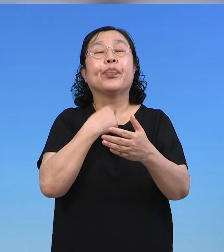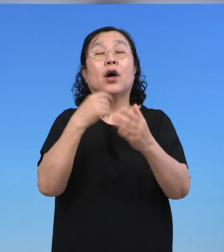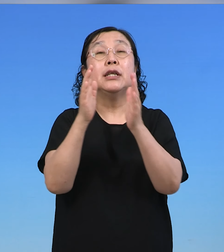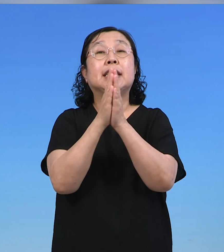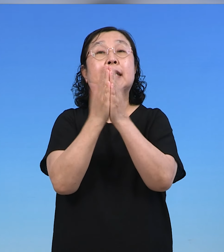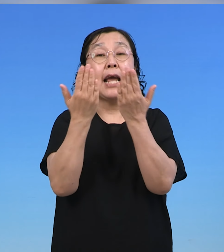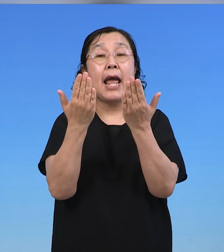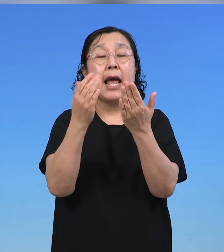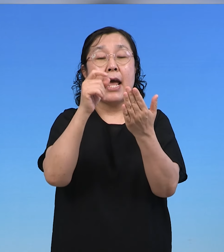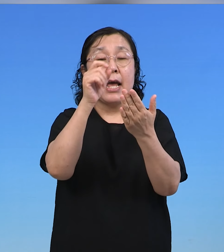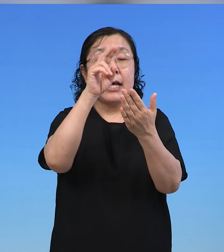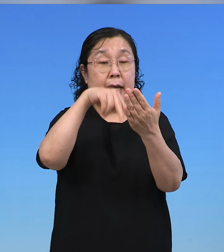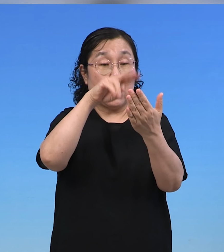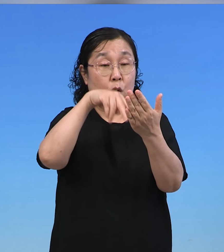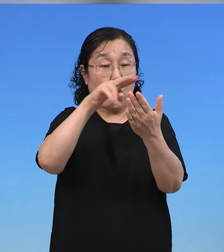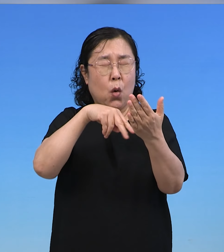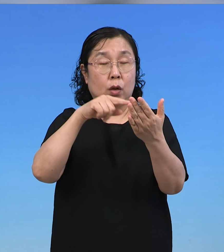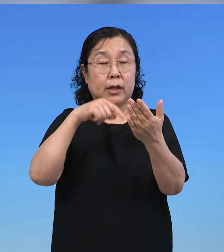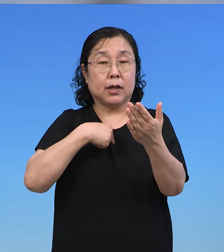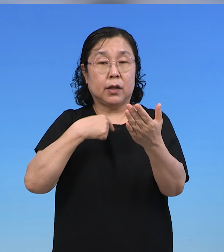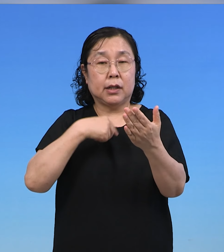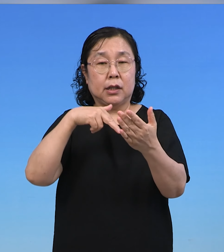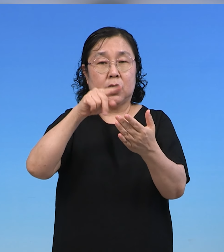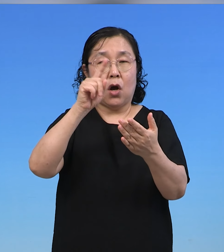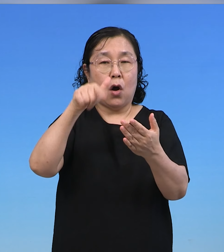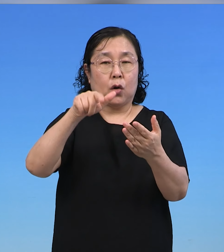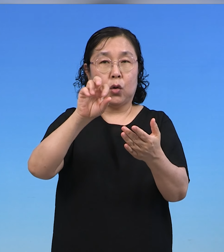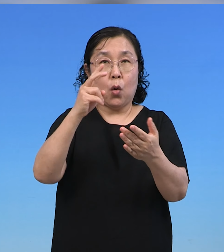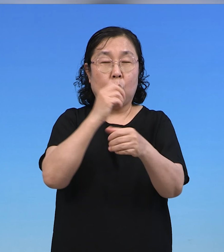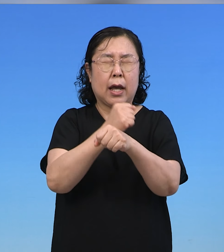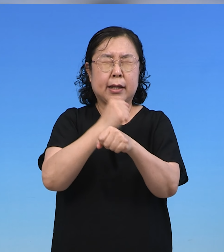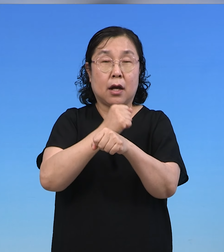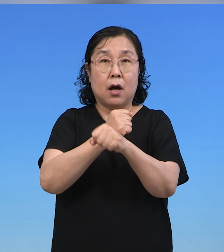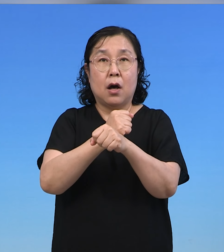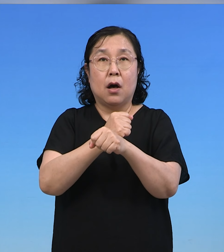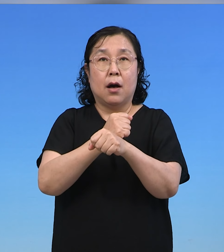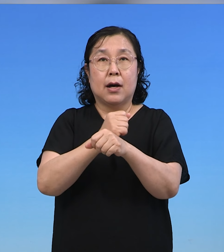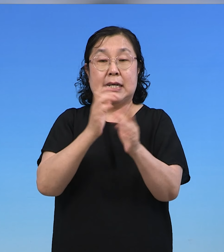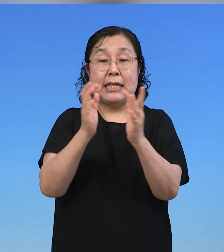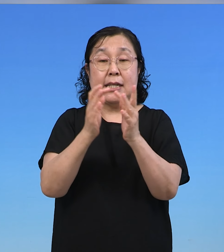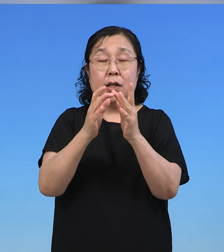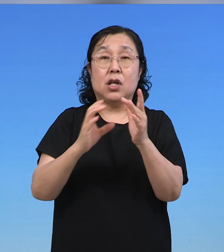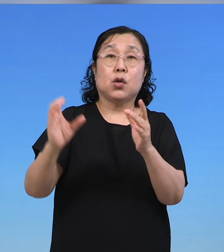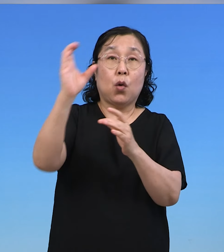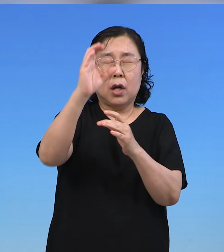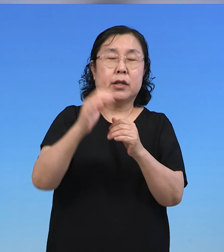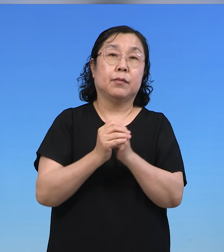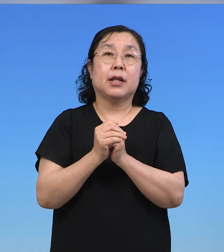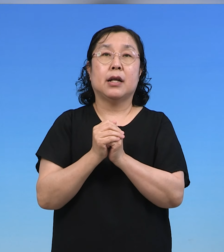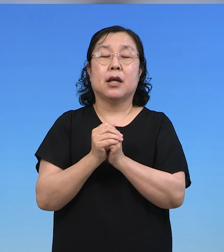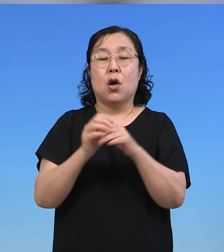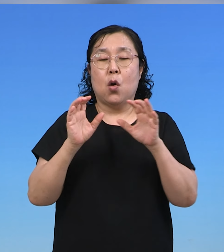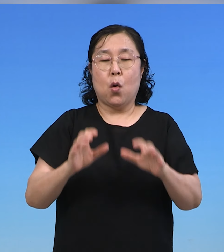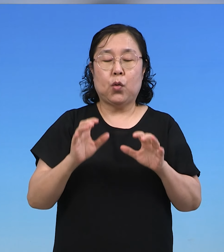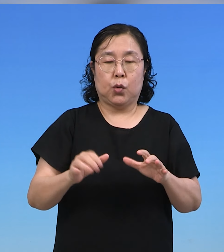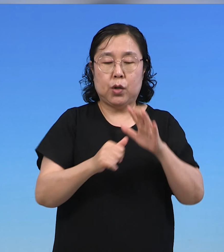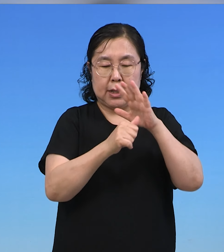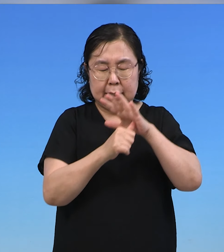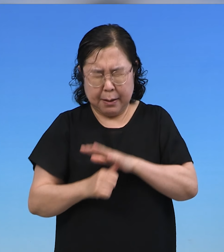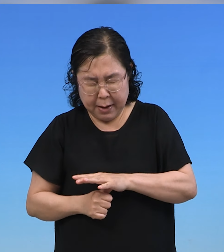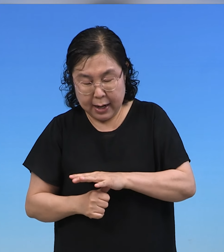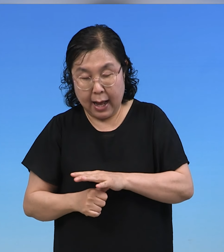이거 참 오늘 말씀가 너무 맞다. 그래서 제가 그분께 참 고마운데요. 예전에 제가 그 오늘을 견뎌라